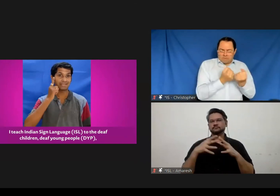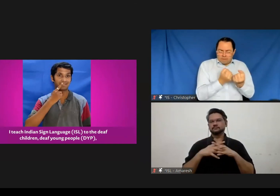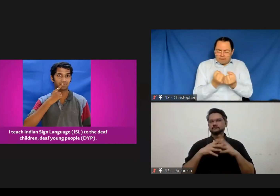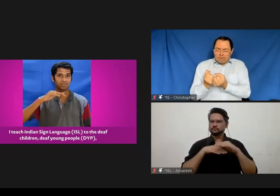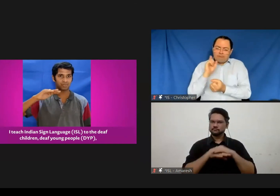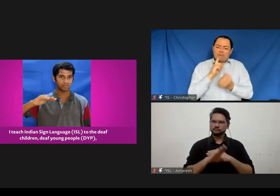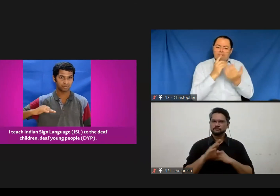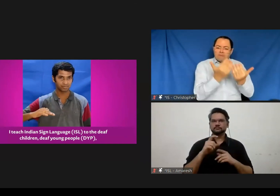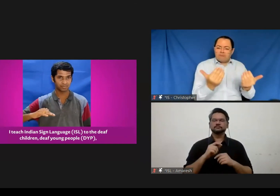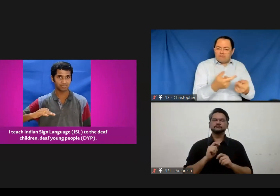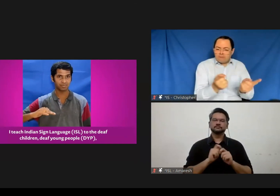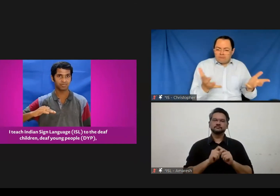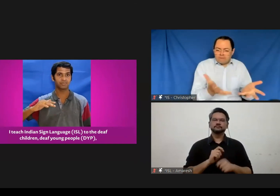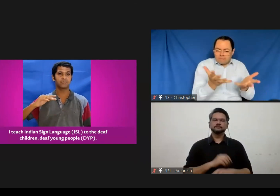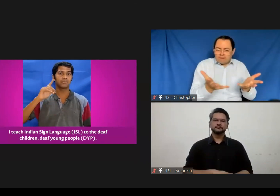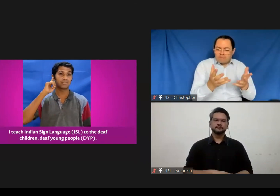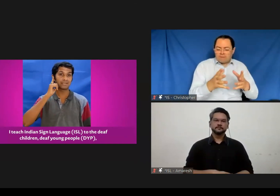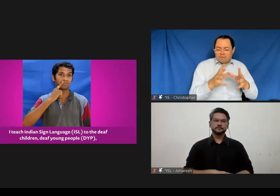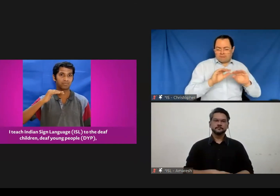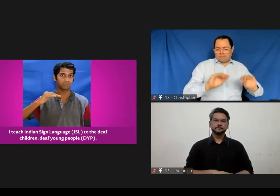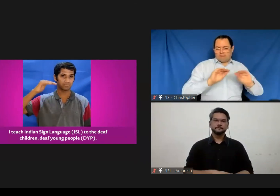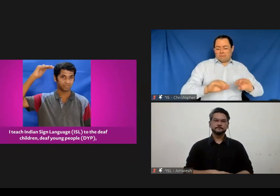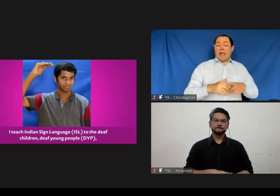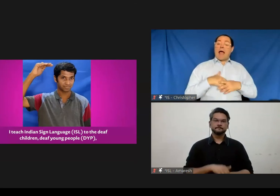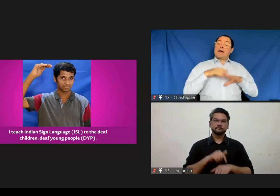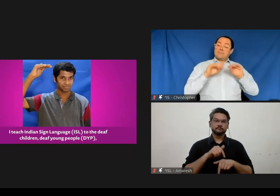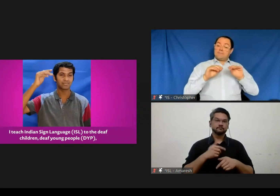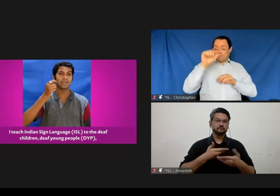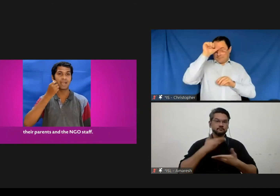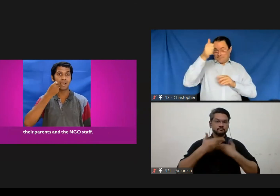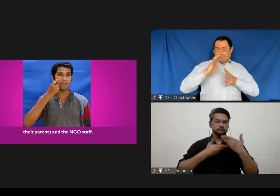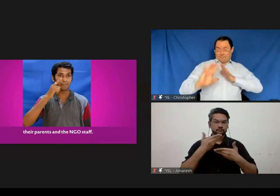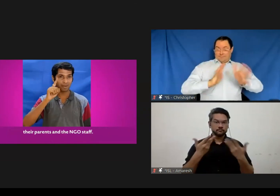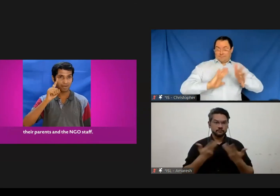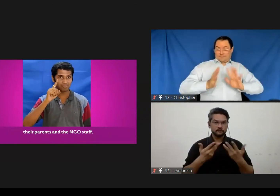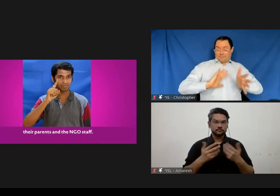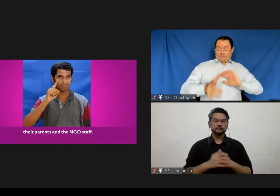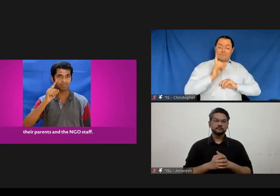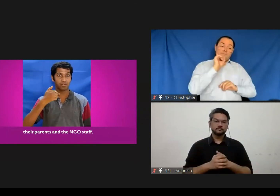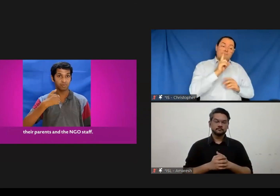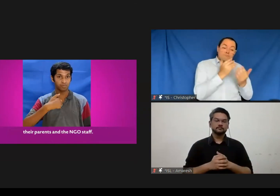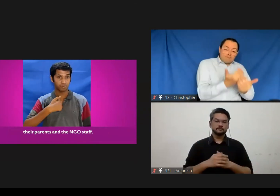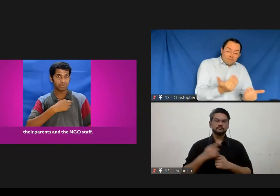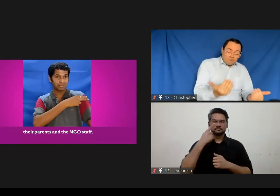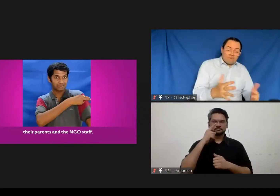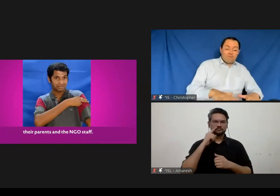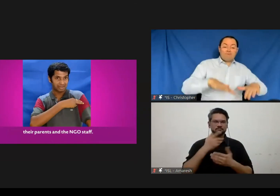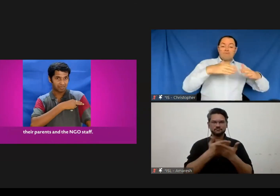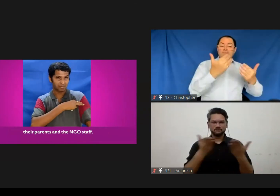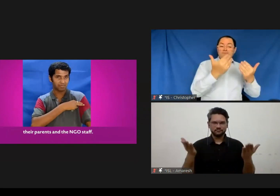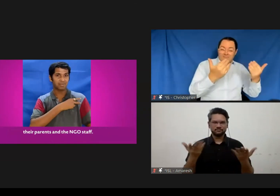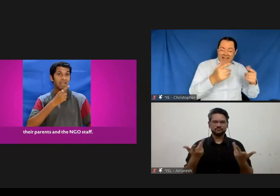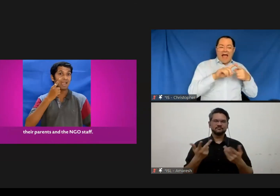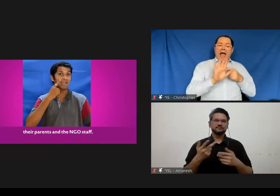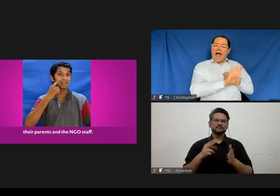मु श्रवण बाधित पिला युवक ओ सेमानक पितामातांकु ओ